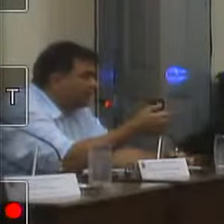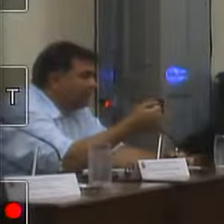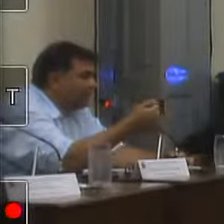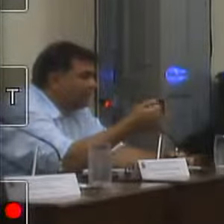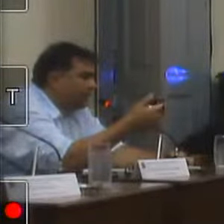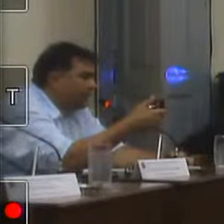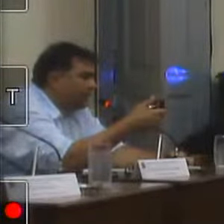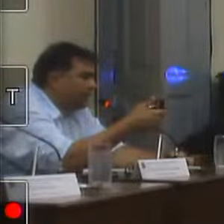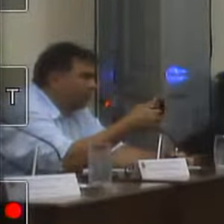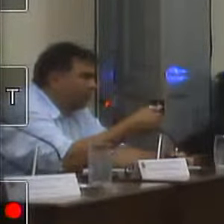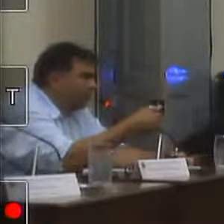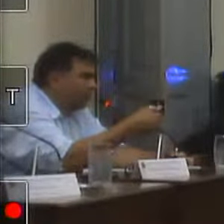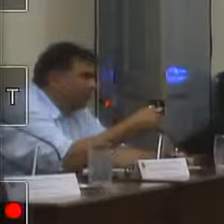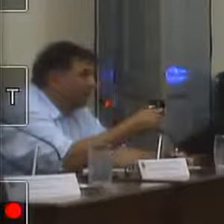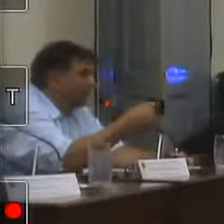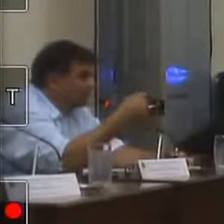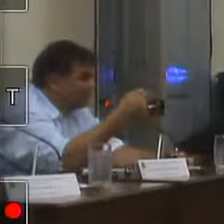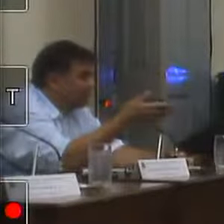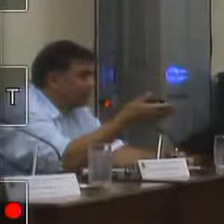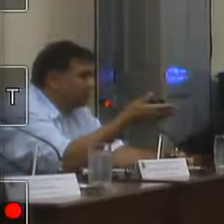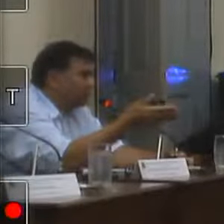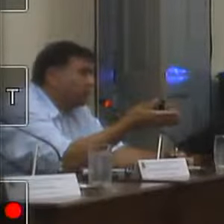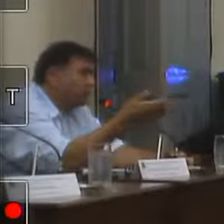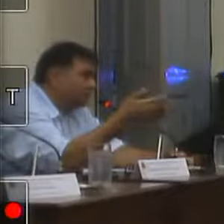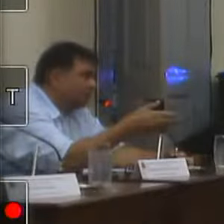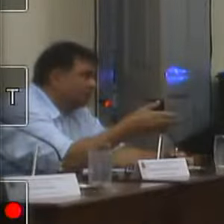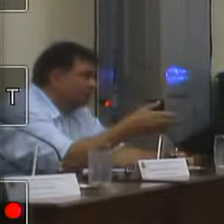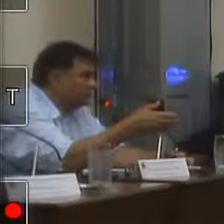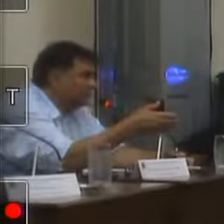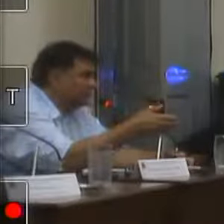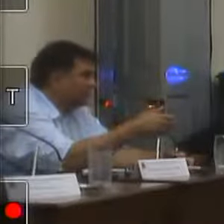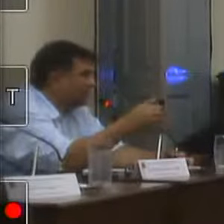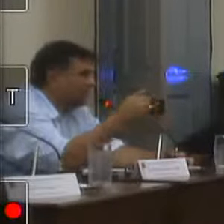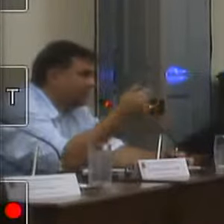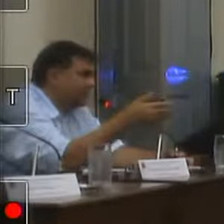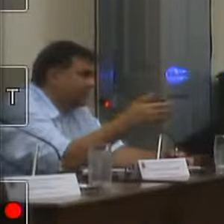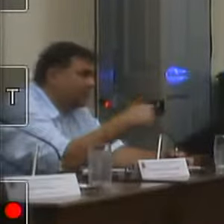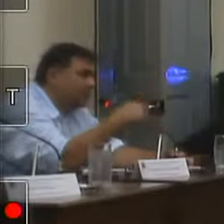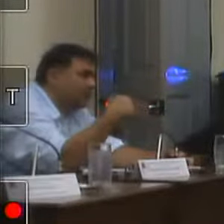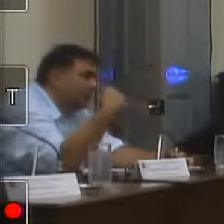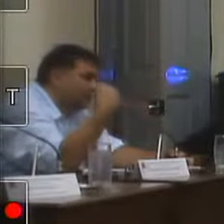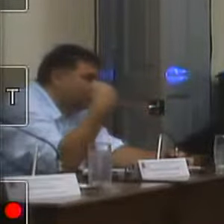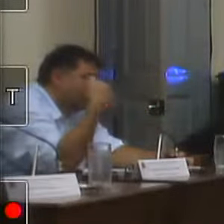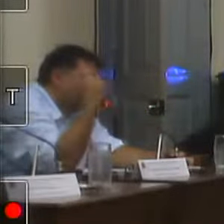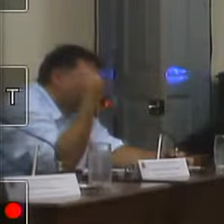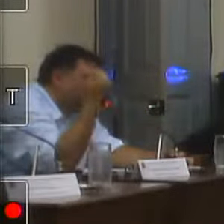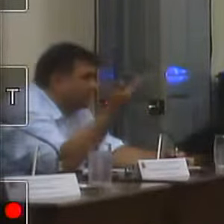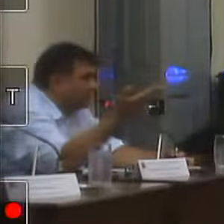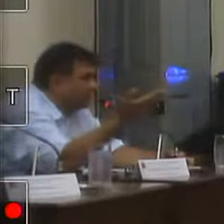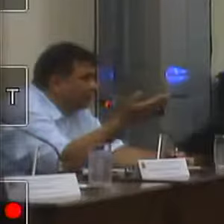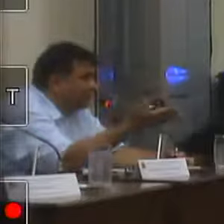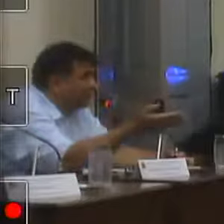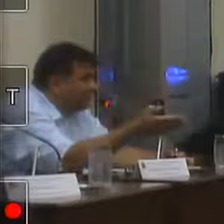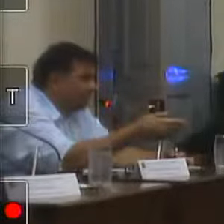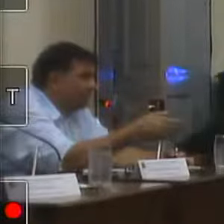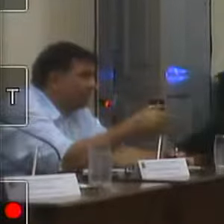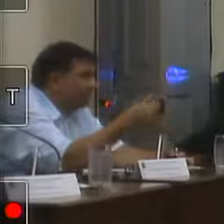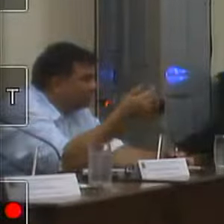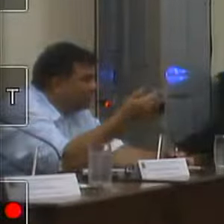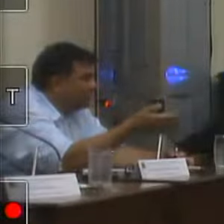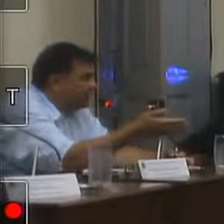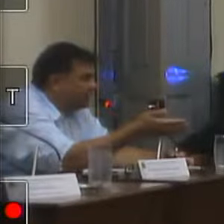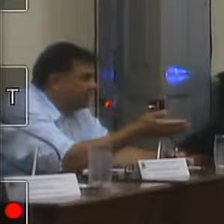Giovana. O meu filho Miguel nasceu no plantão da Giovana, era nossa amiga. Conheço a Giovana desde que ela trabalhou na Cined,